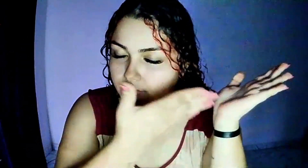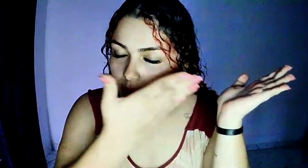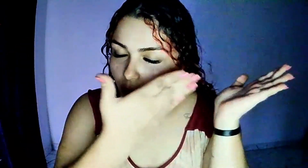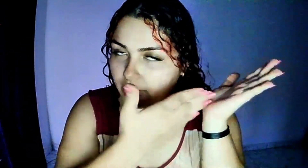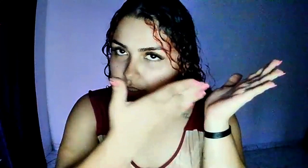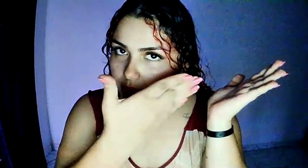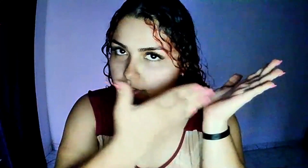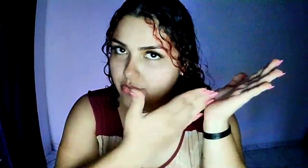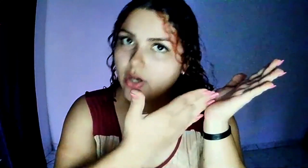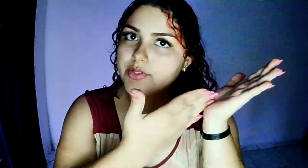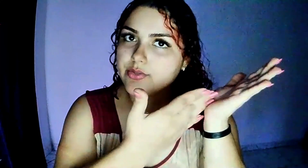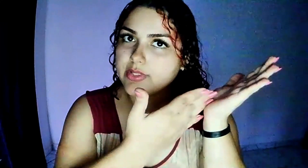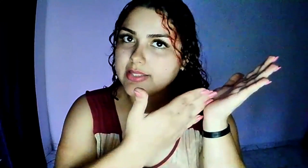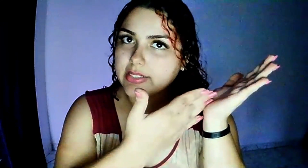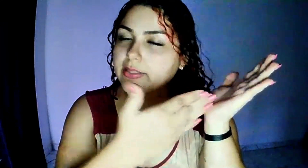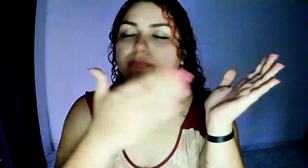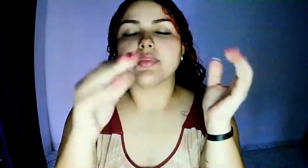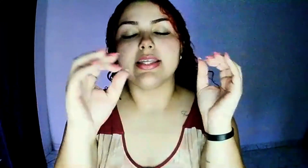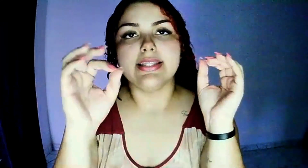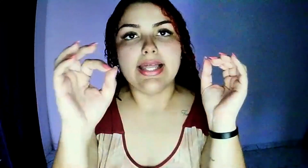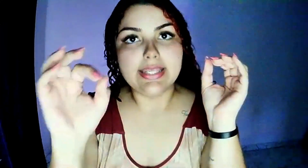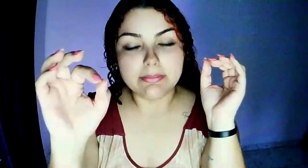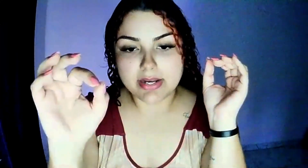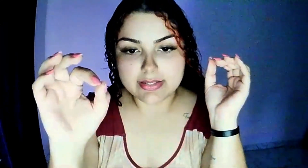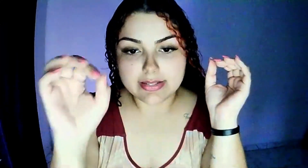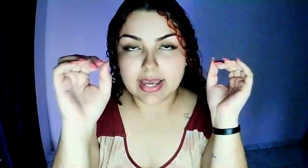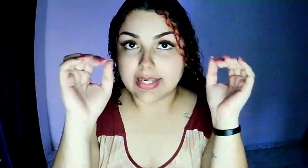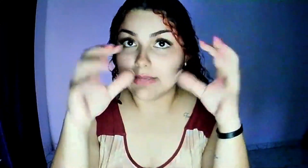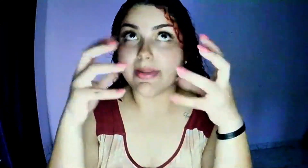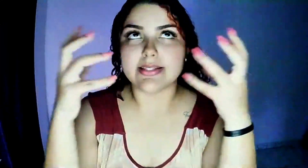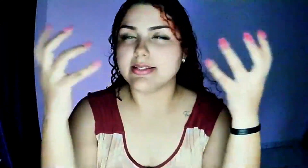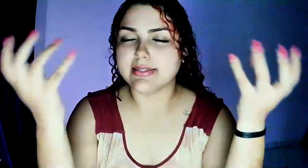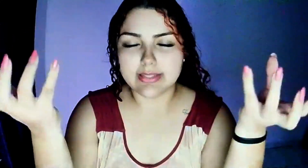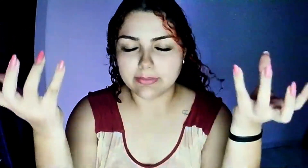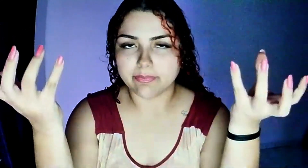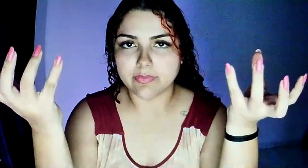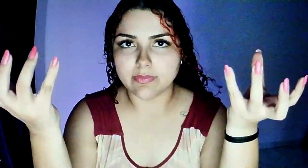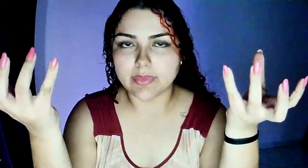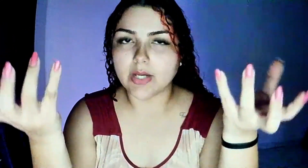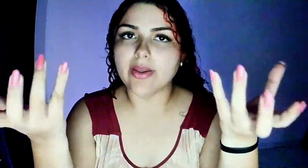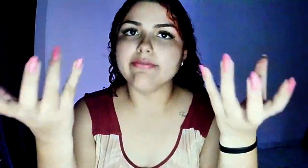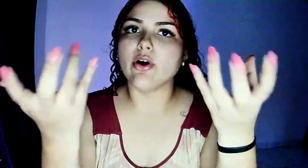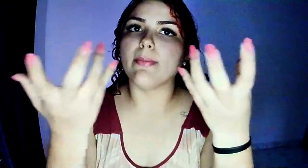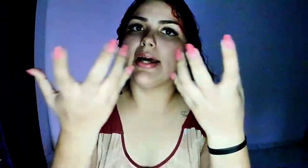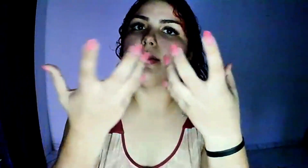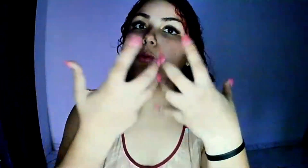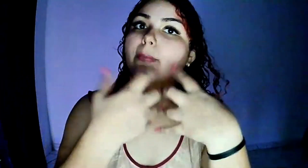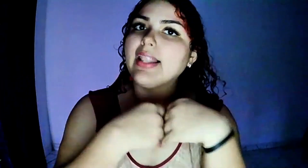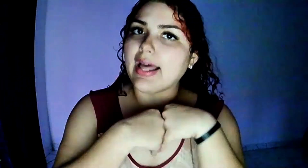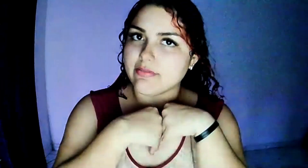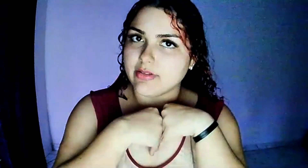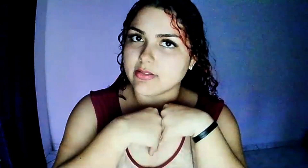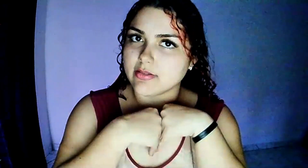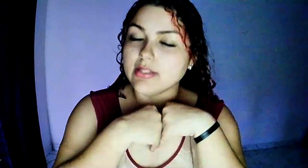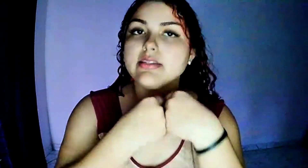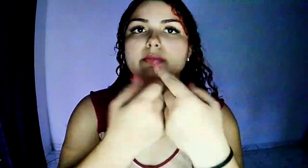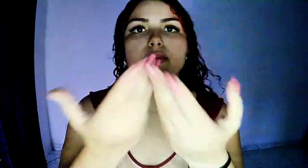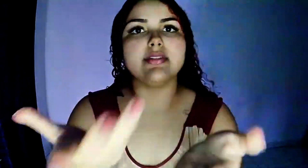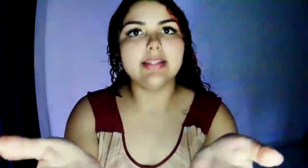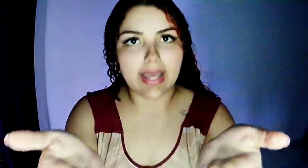isso hoje nos stories no Instagram. Na Libras, a Libras em si não é formada por palavras, e sim por